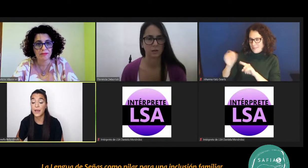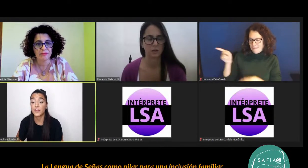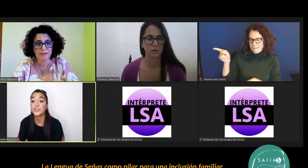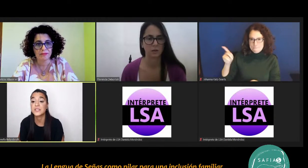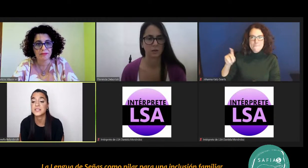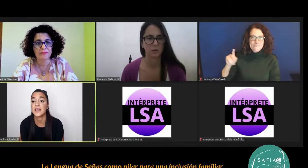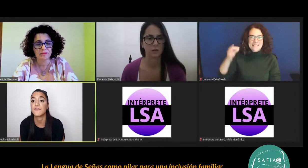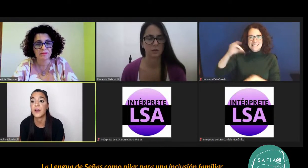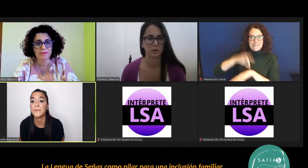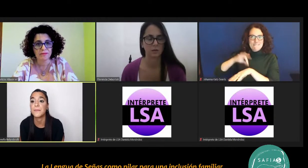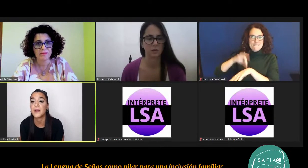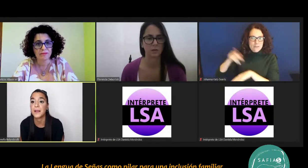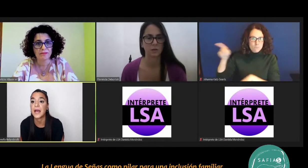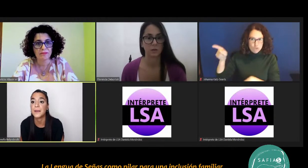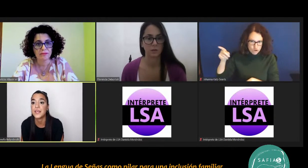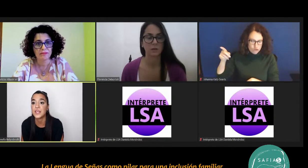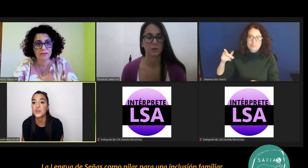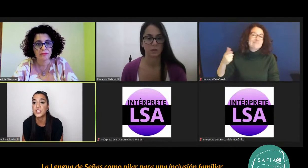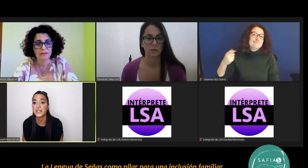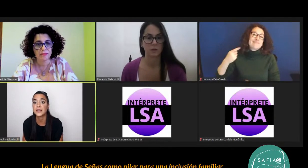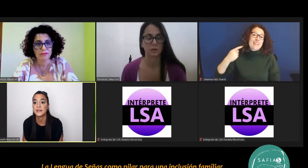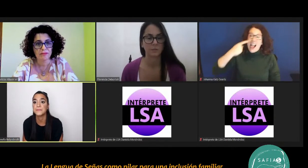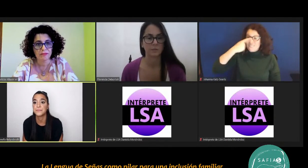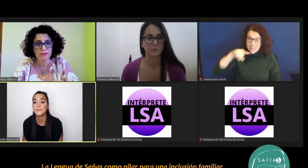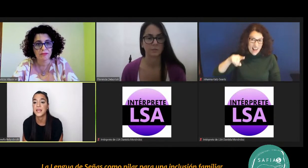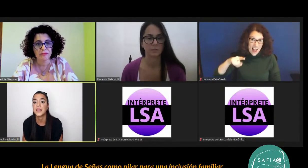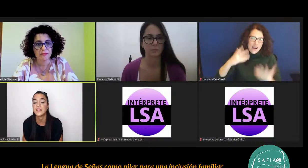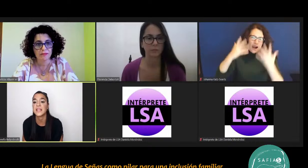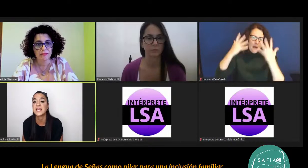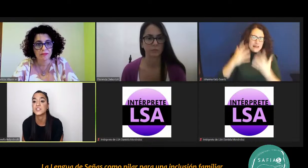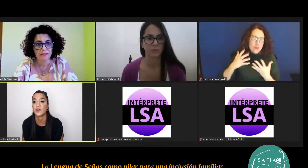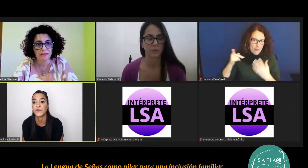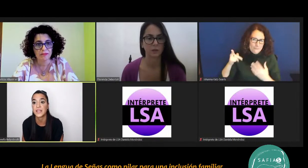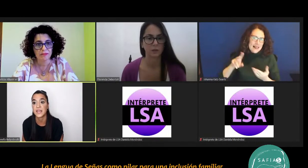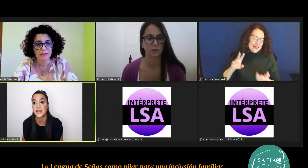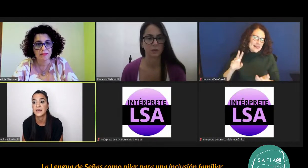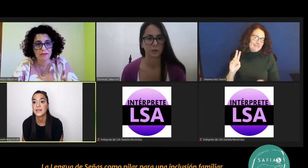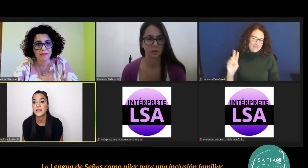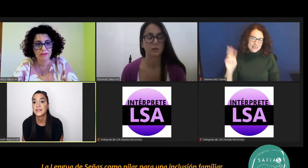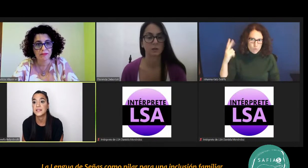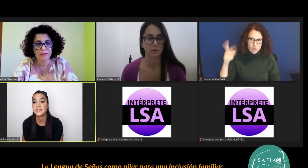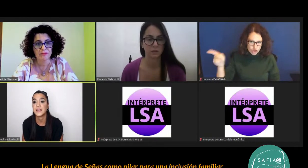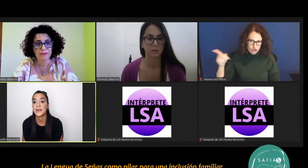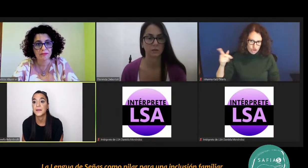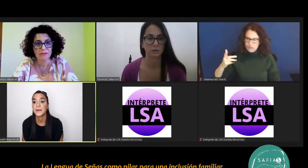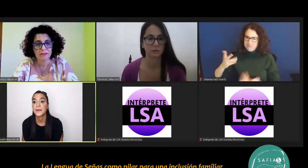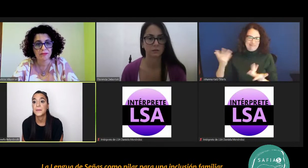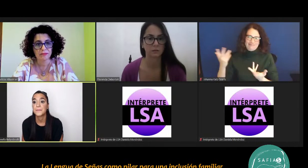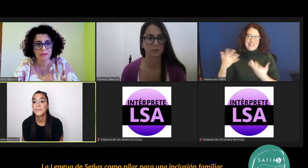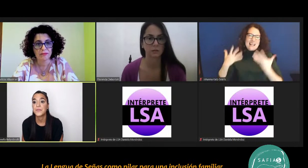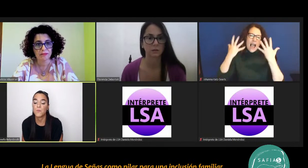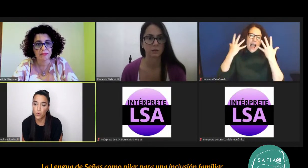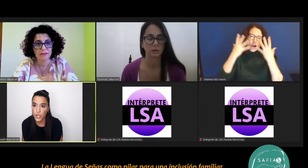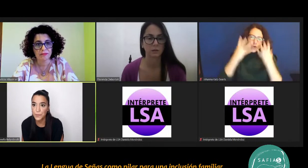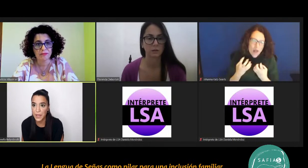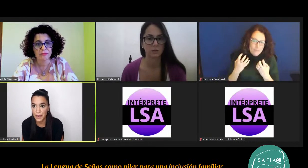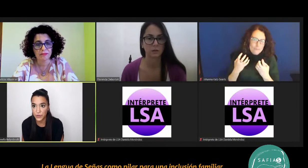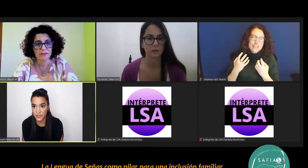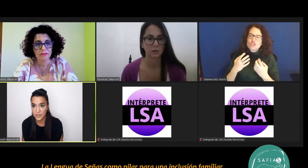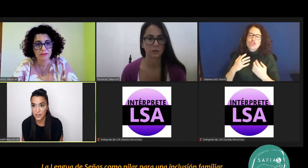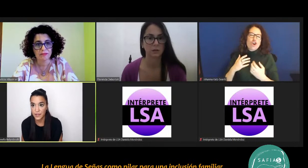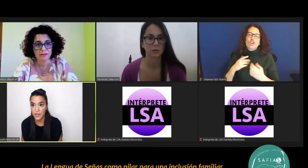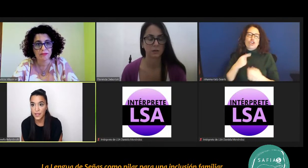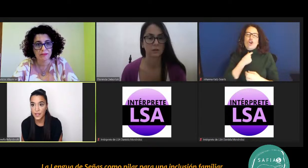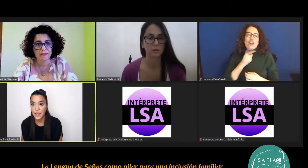Mi hermano, dice, fue al médico y tiene esquizofrenia. Dice, murió mi